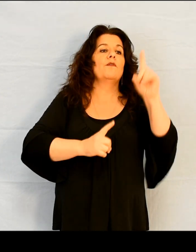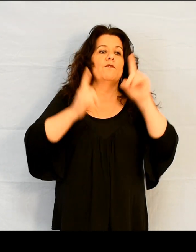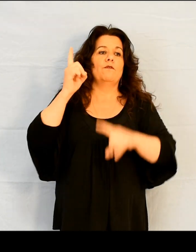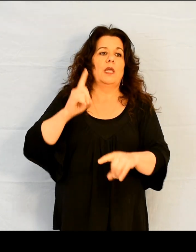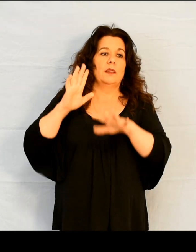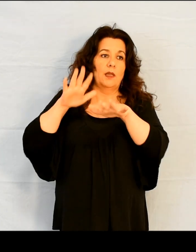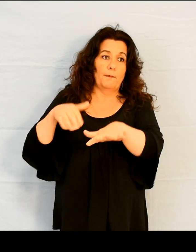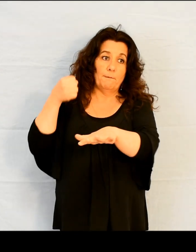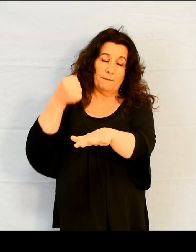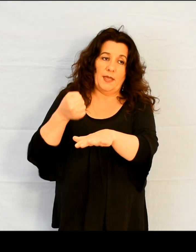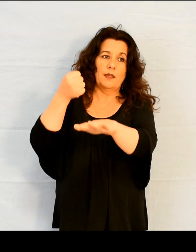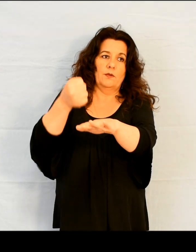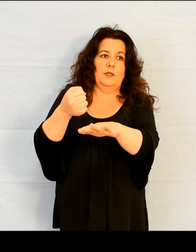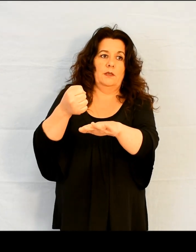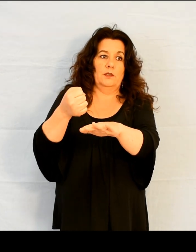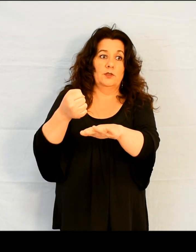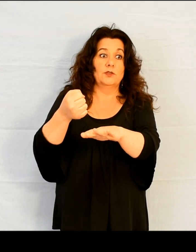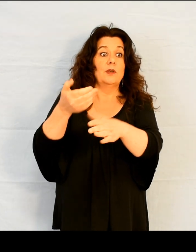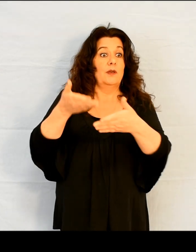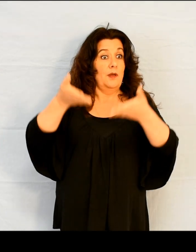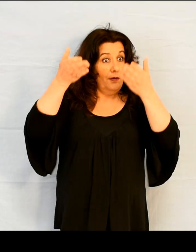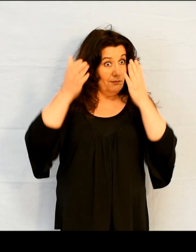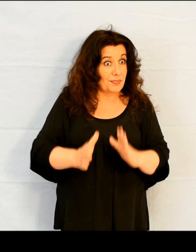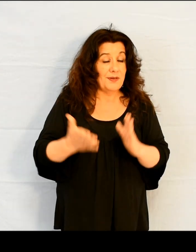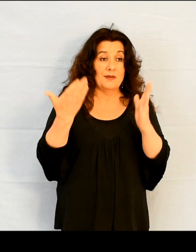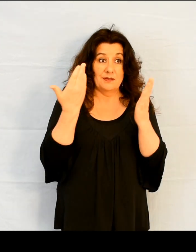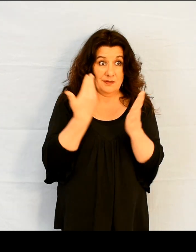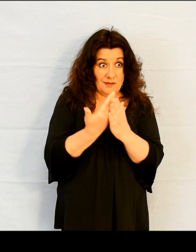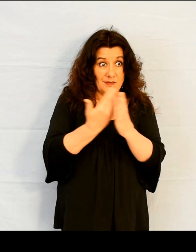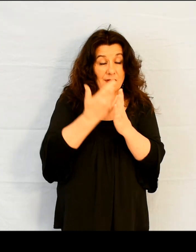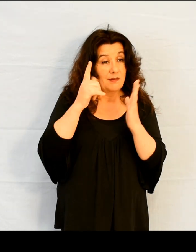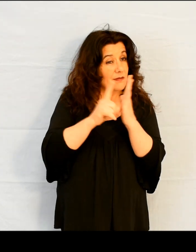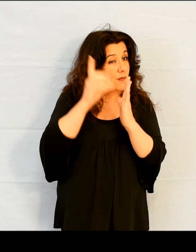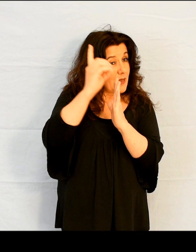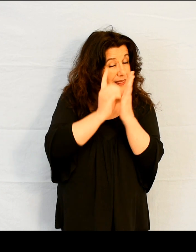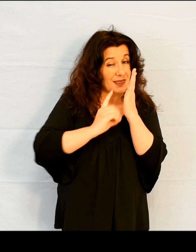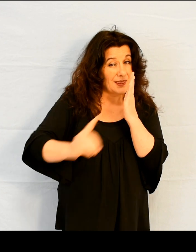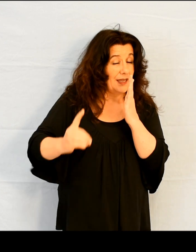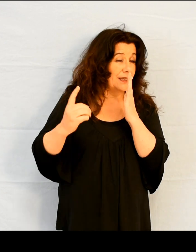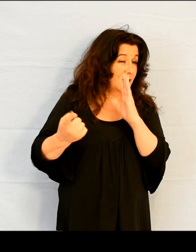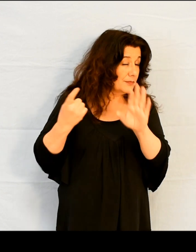C'est un décret perpétuel, d'âge en âge, vous la fêterez.